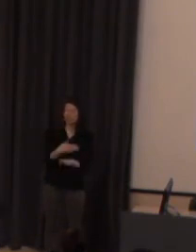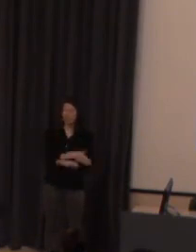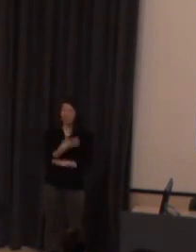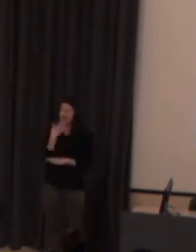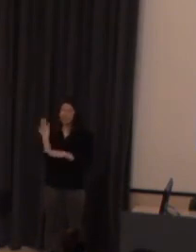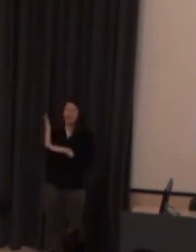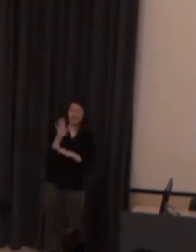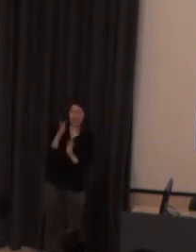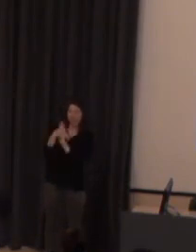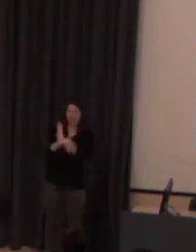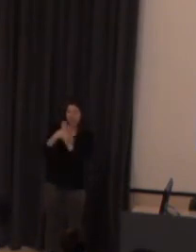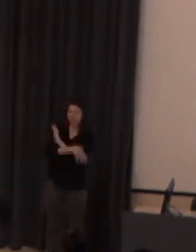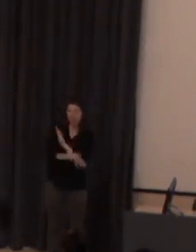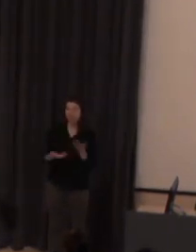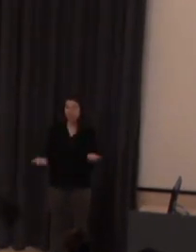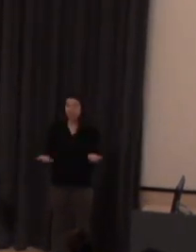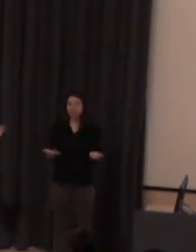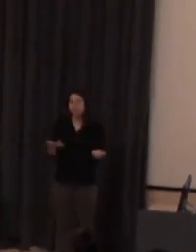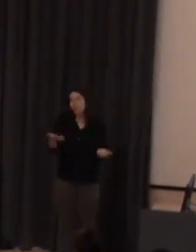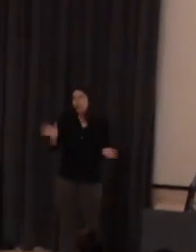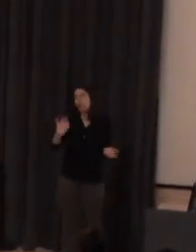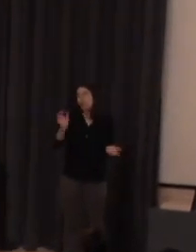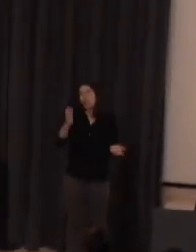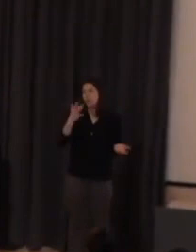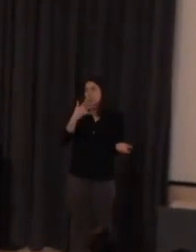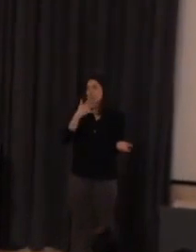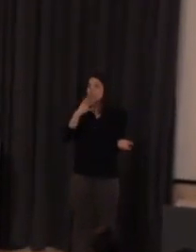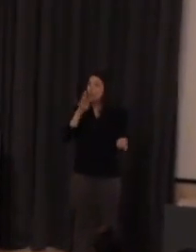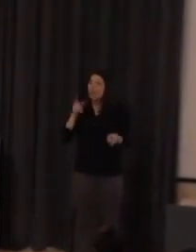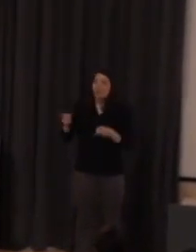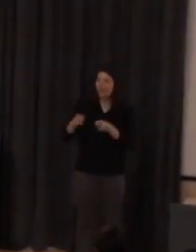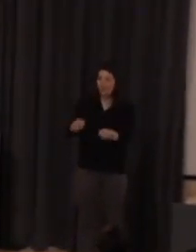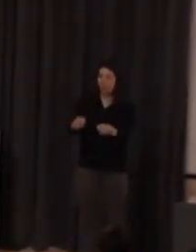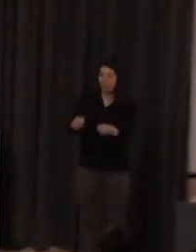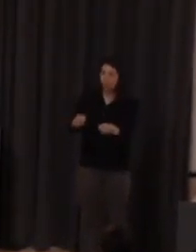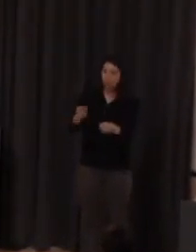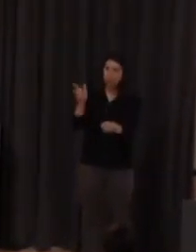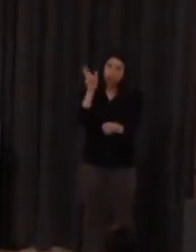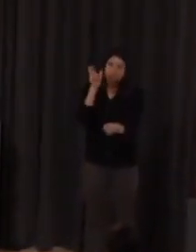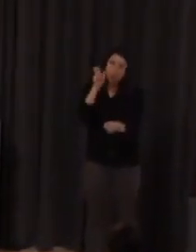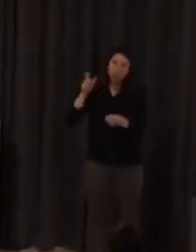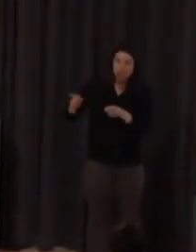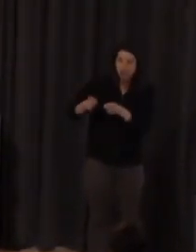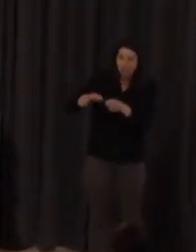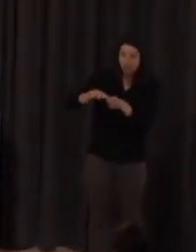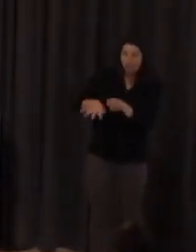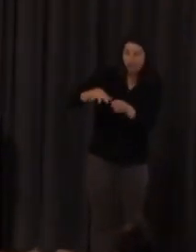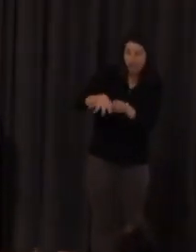mi abuelo por ejemplo imitaba el sonido de un río que te mueres algo imposible de escribir ¿de acuerdo?